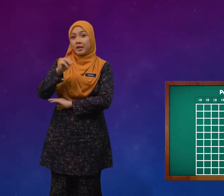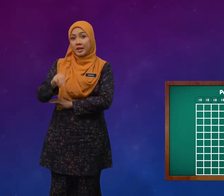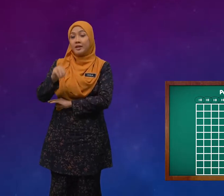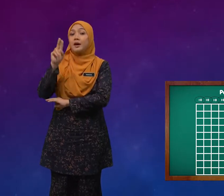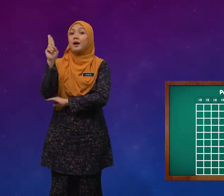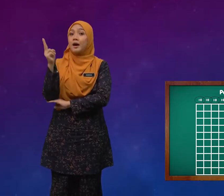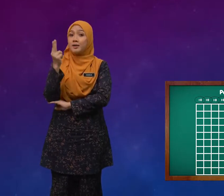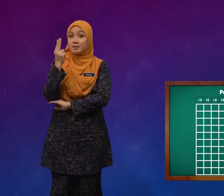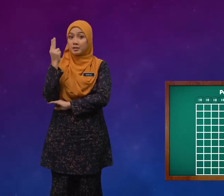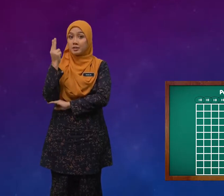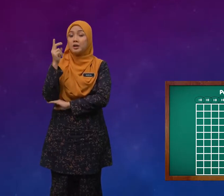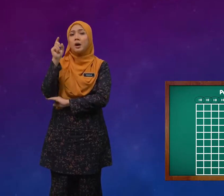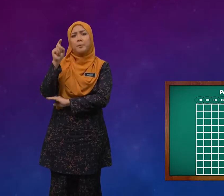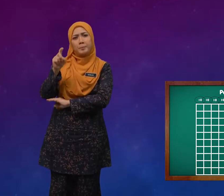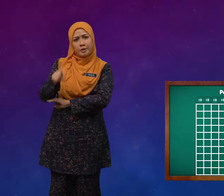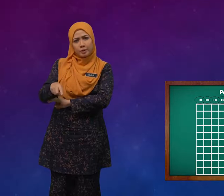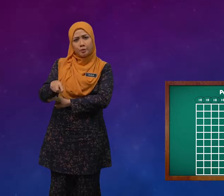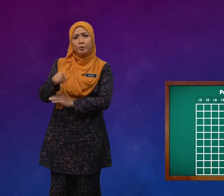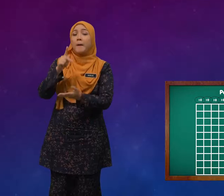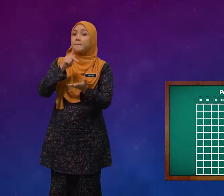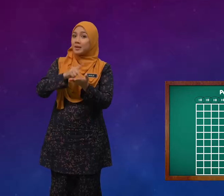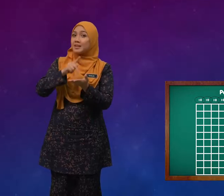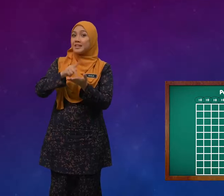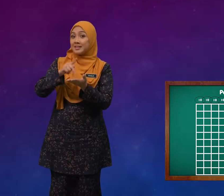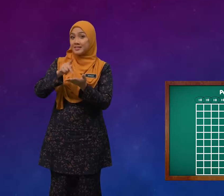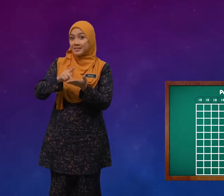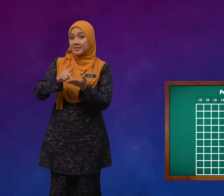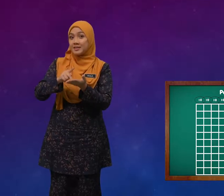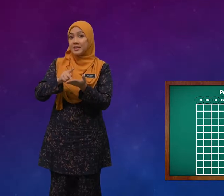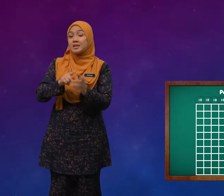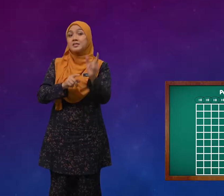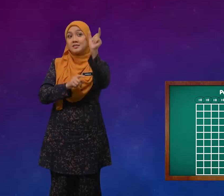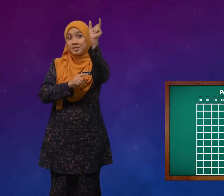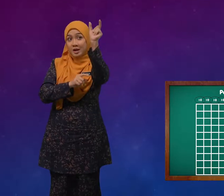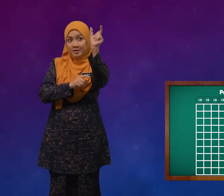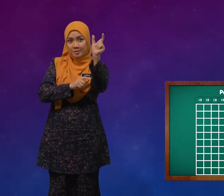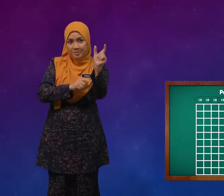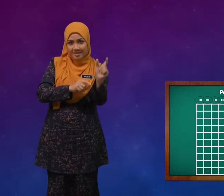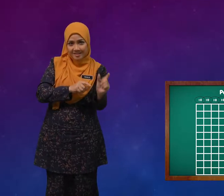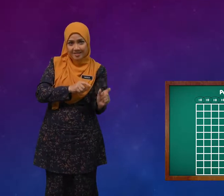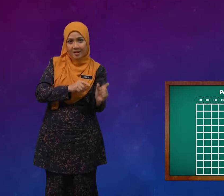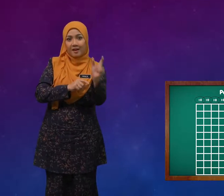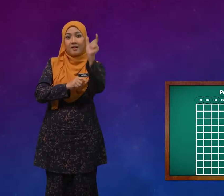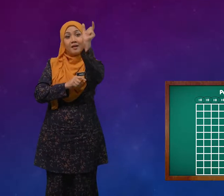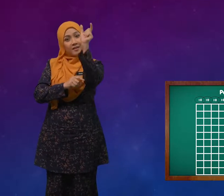Murid-murid hanya perlu mengira secara menegak